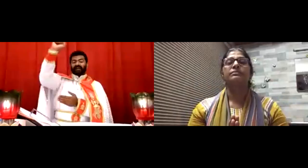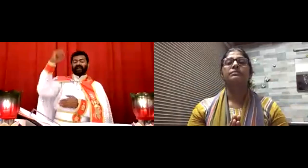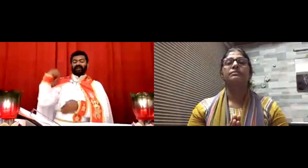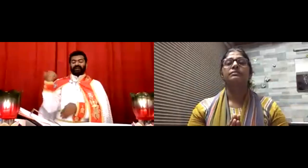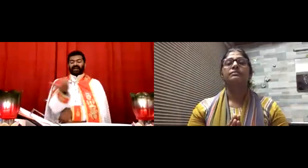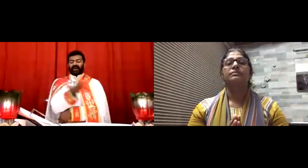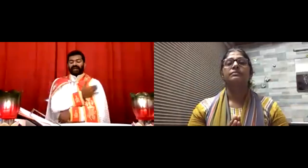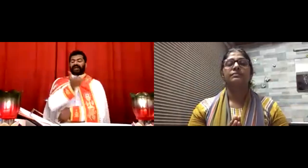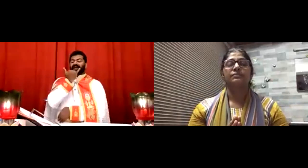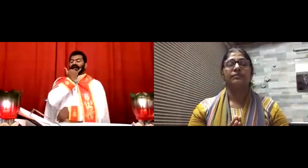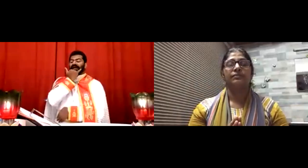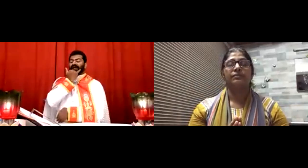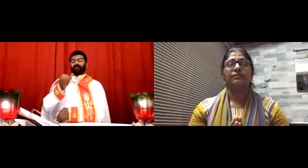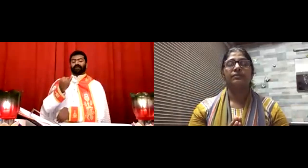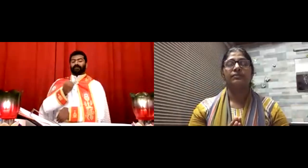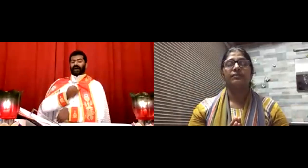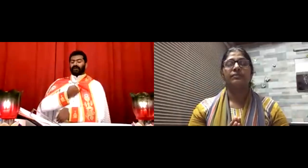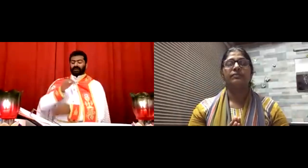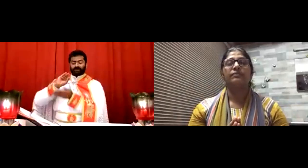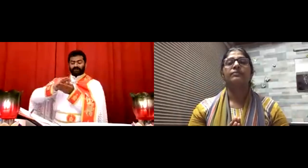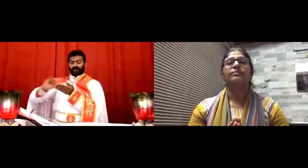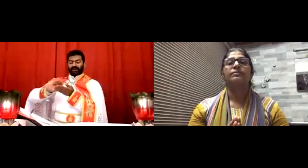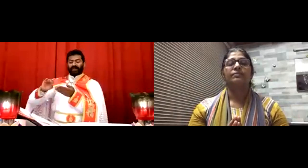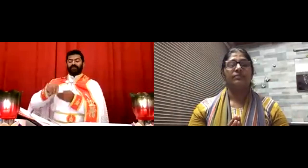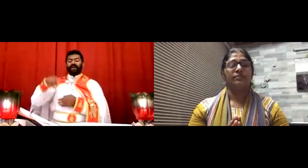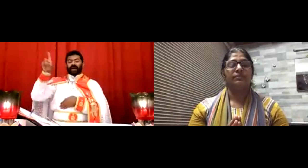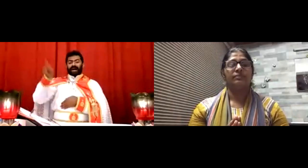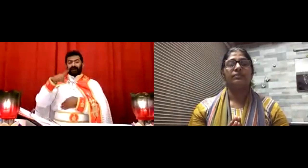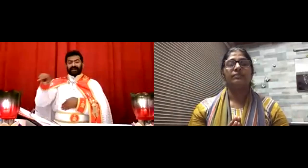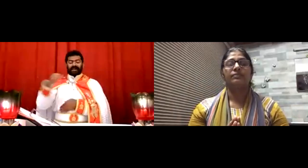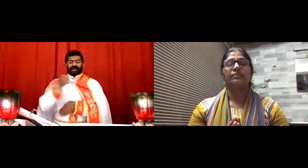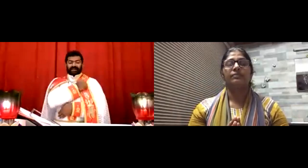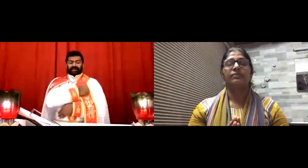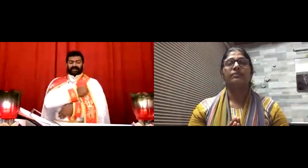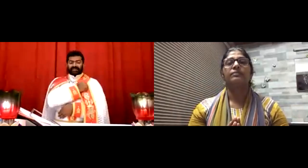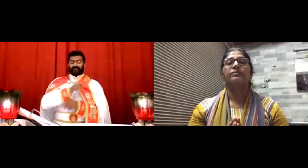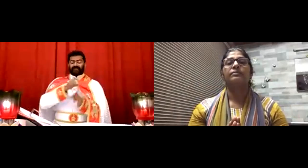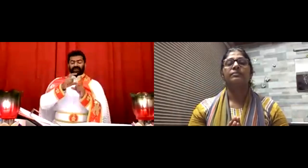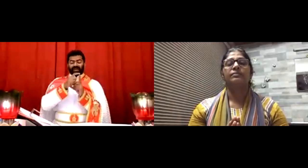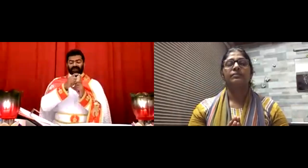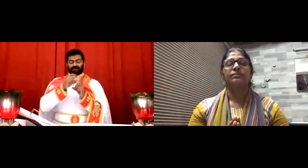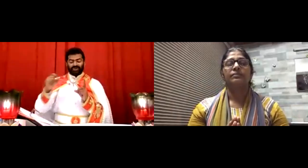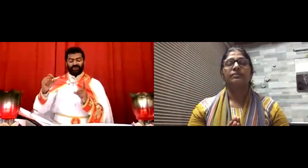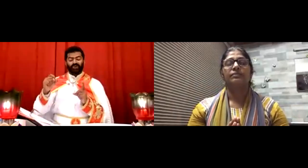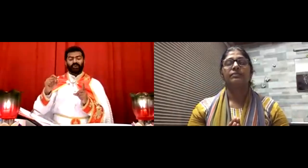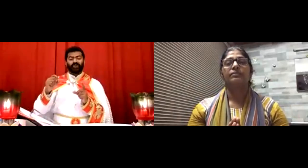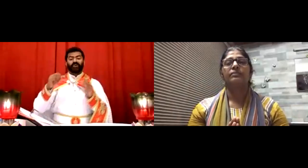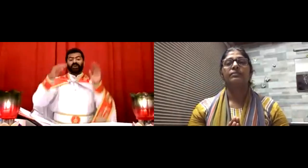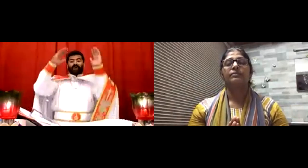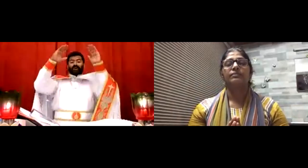നീ ഞങ്ങളുടെ കടങ്ങളും പാപങ്ങളും പൊറുക്കുകയും അപരാധങ്ങൾ ക്ഷമിക്കുകയും